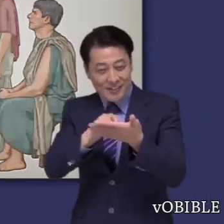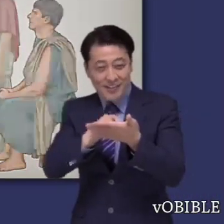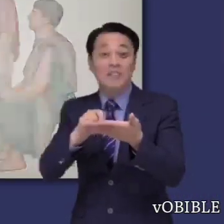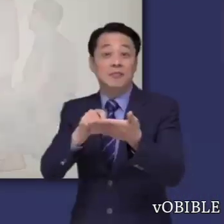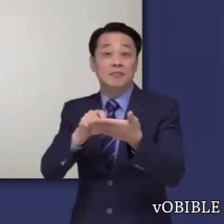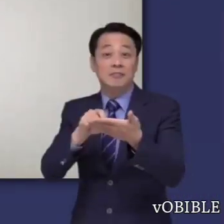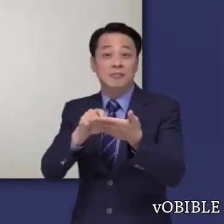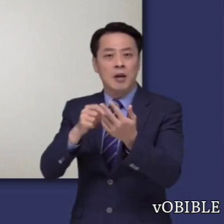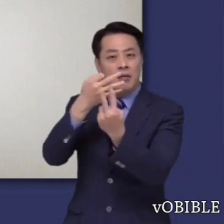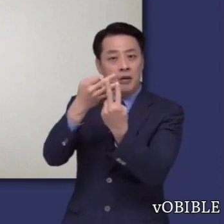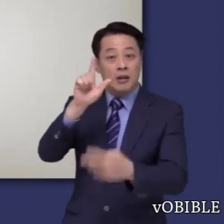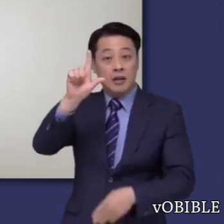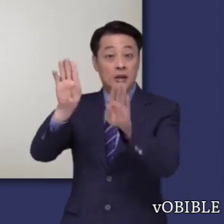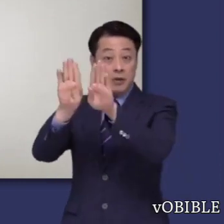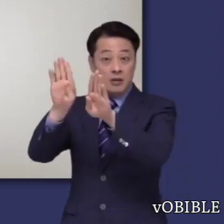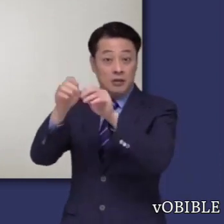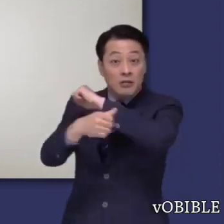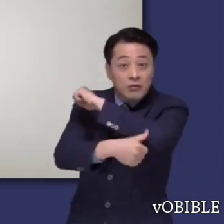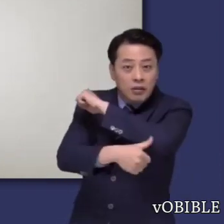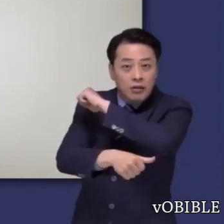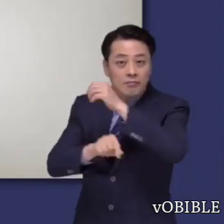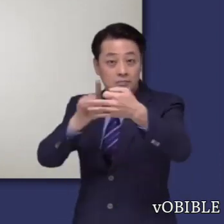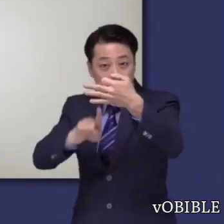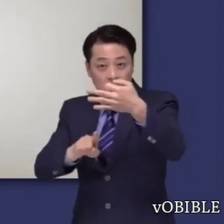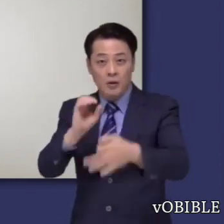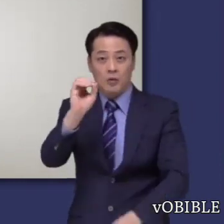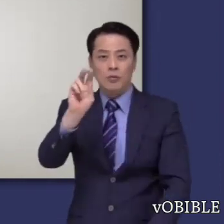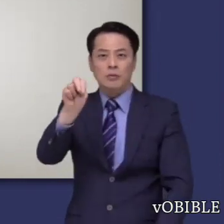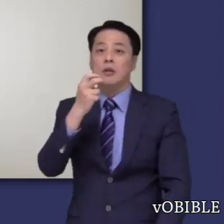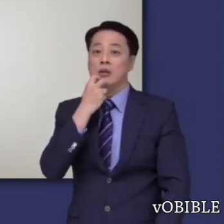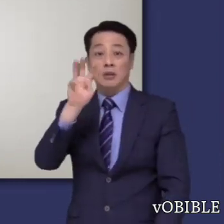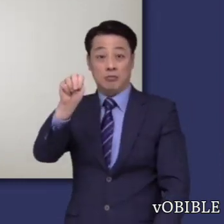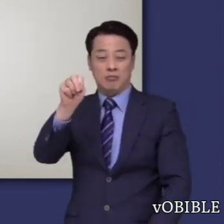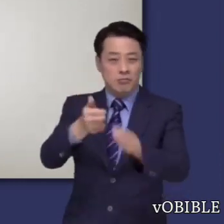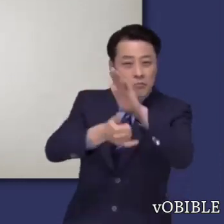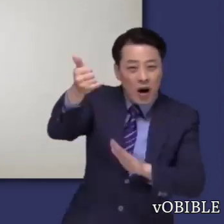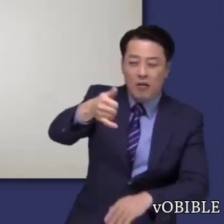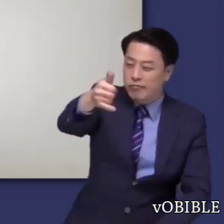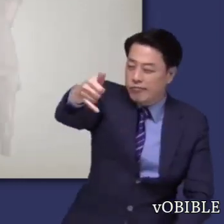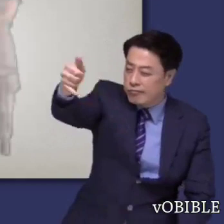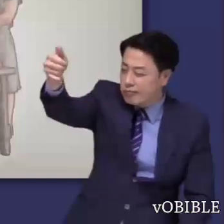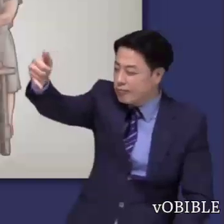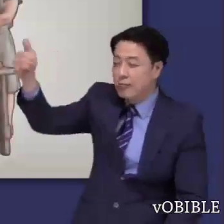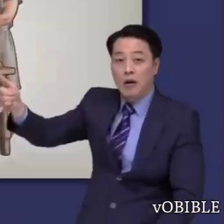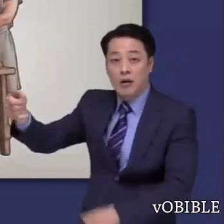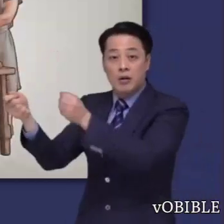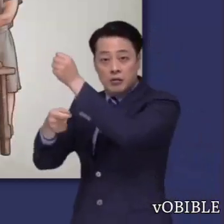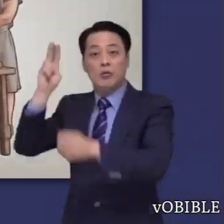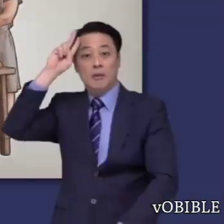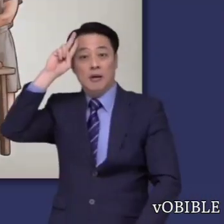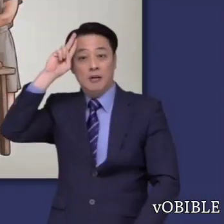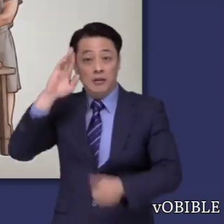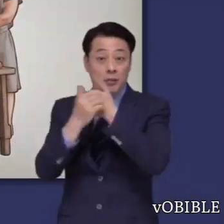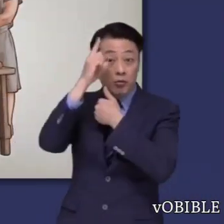布。接着，保罗告诉腓利门，虽然奥尼西木以前只是个奴隶，但他现在是